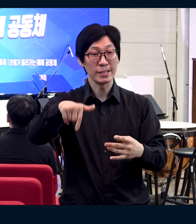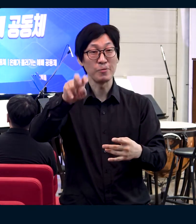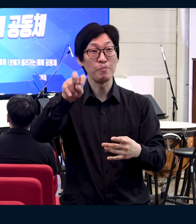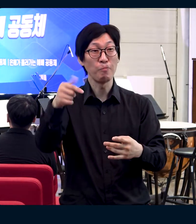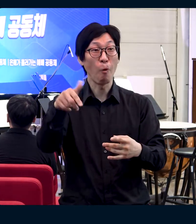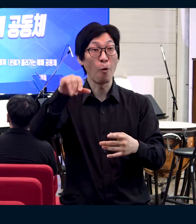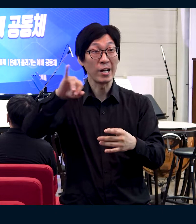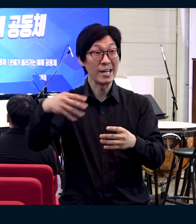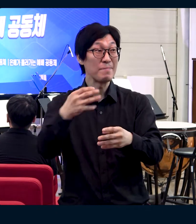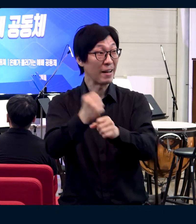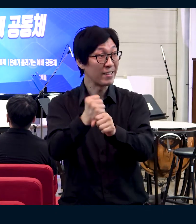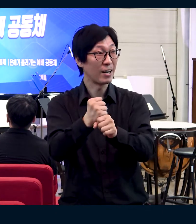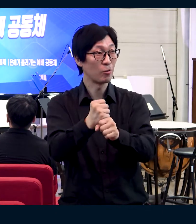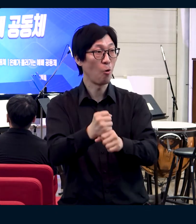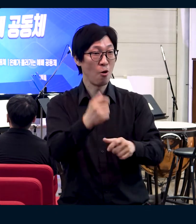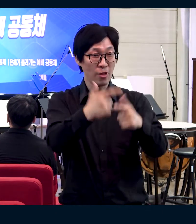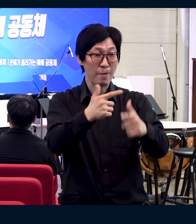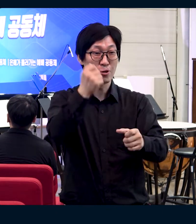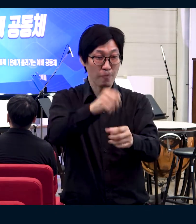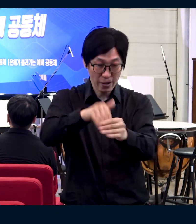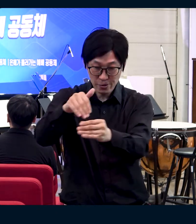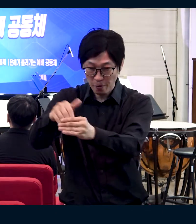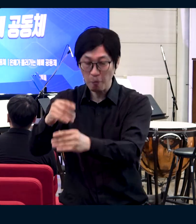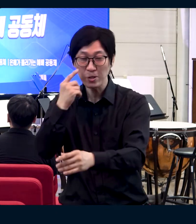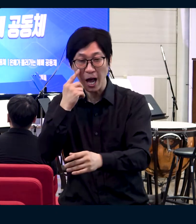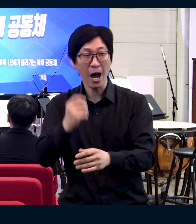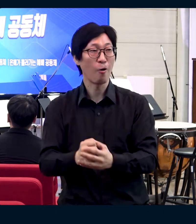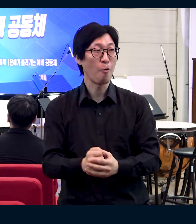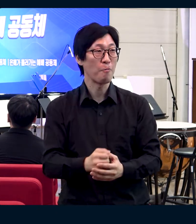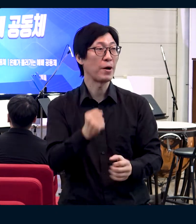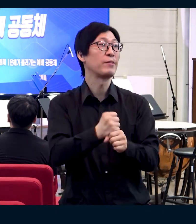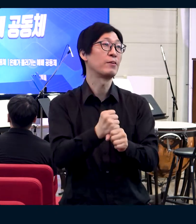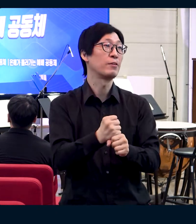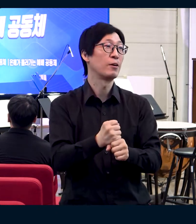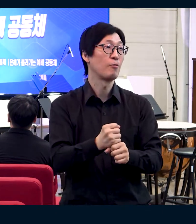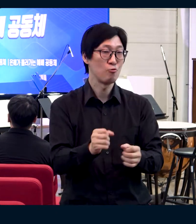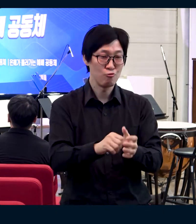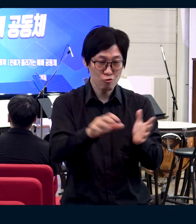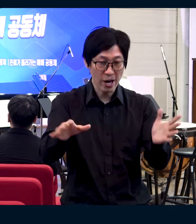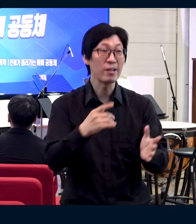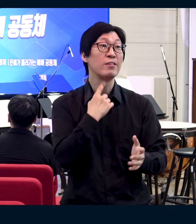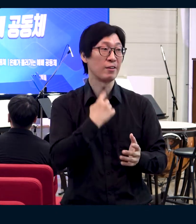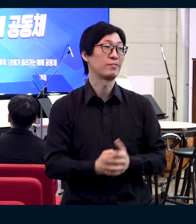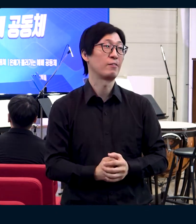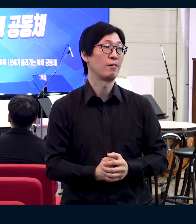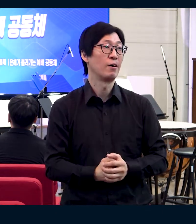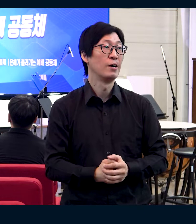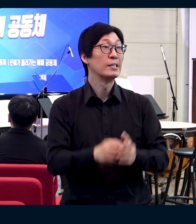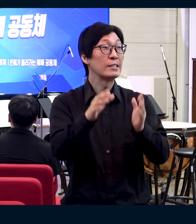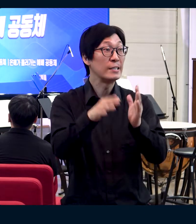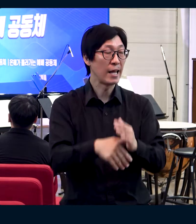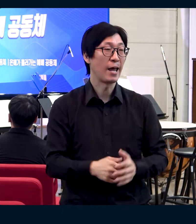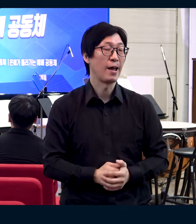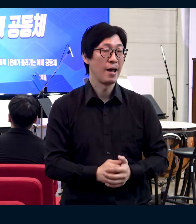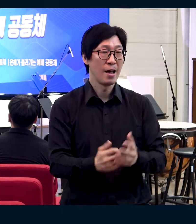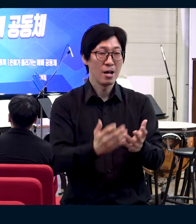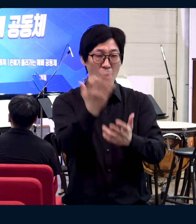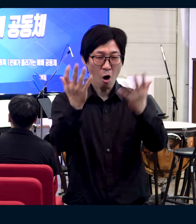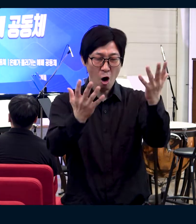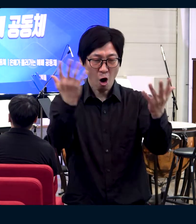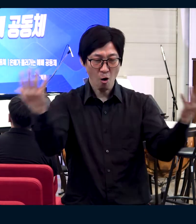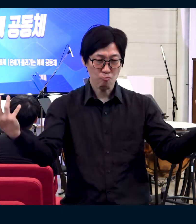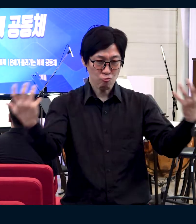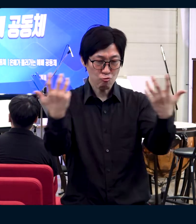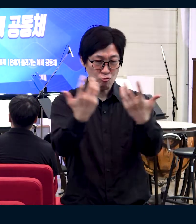그런 때가 있었습니다. 그런데 어떤 제가 신문 기사를 보니까 그때 그 살림을 그렇게 막 우거지게